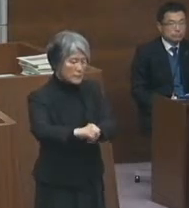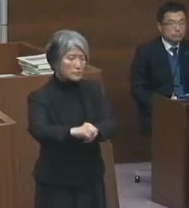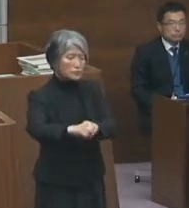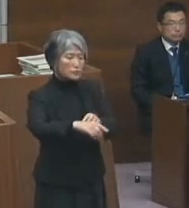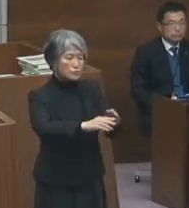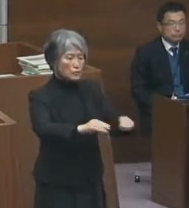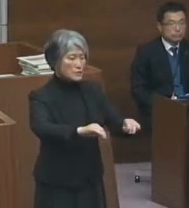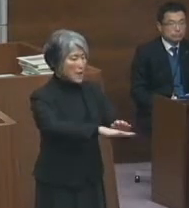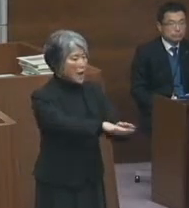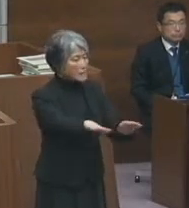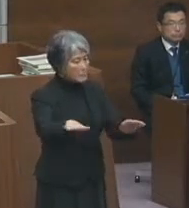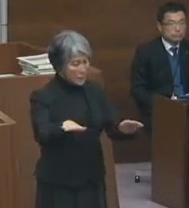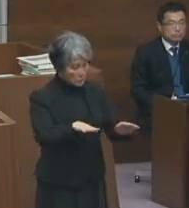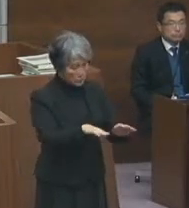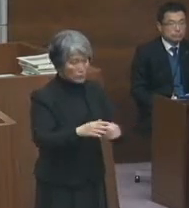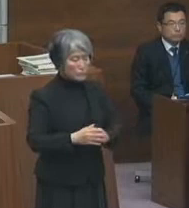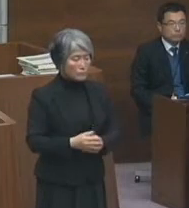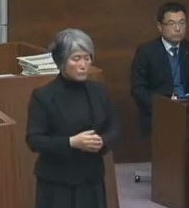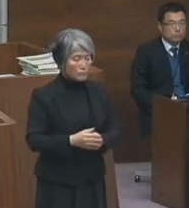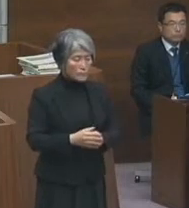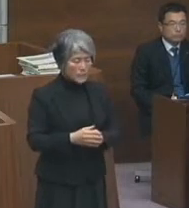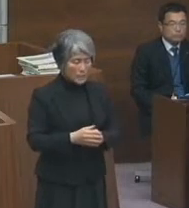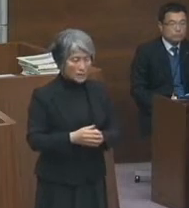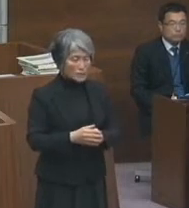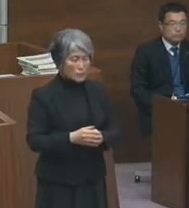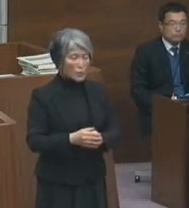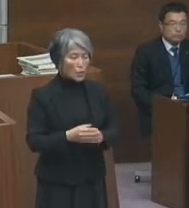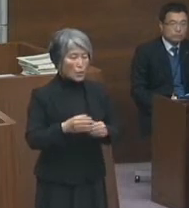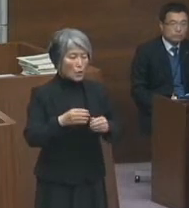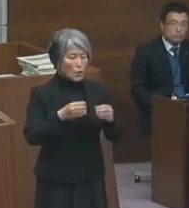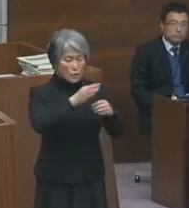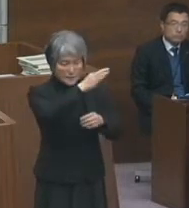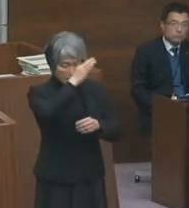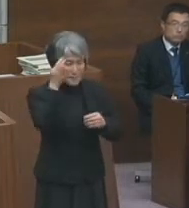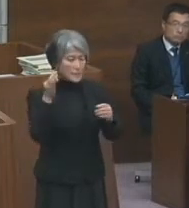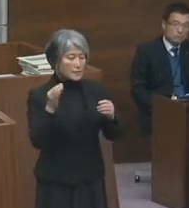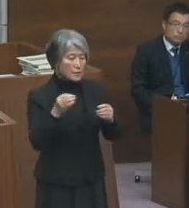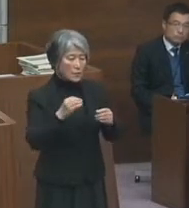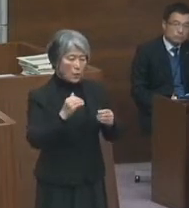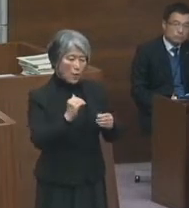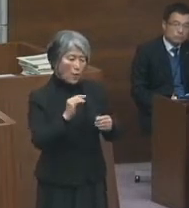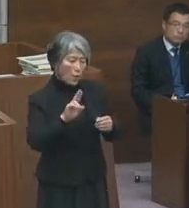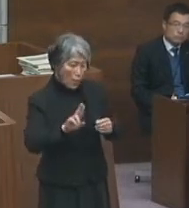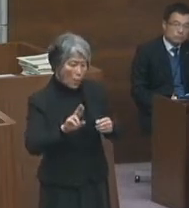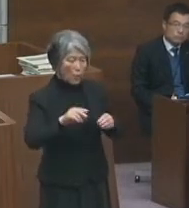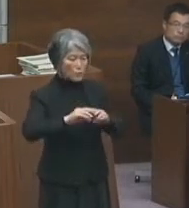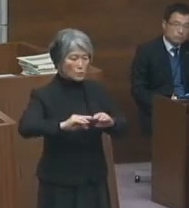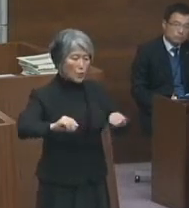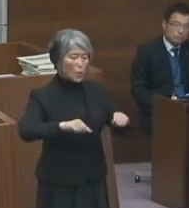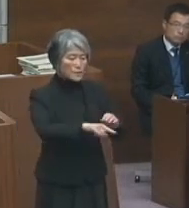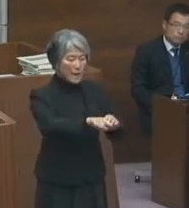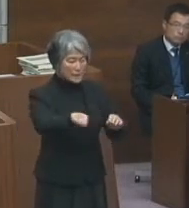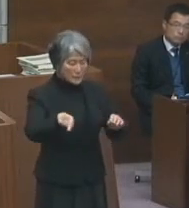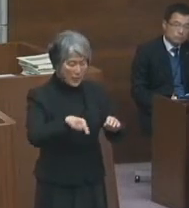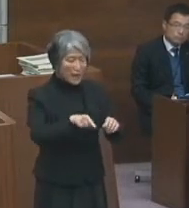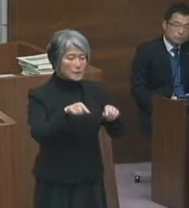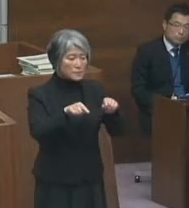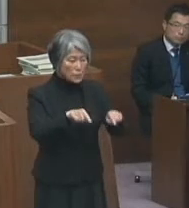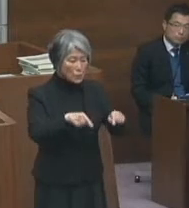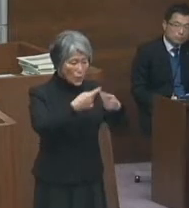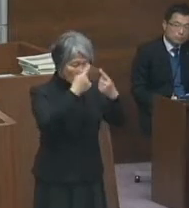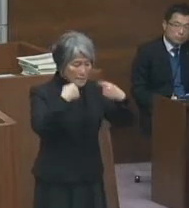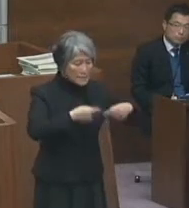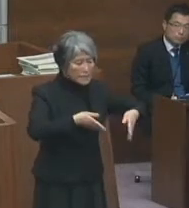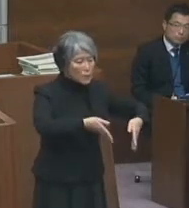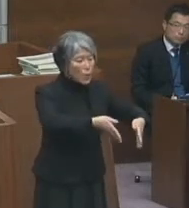募型プロポーザルに応募いたしました新興不動産からは、当該土地を北側の市道への接続用地として